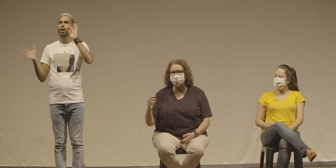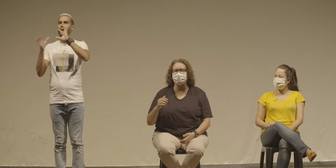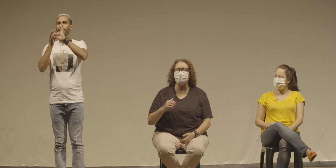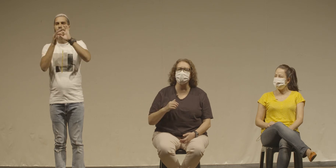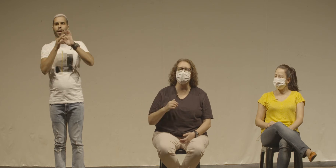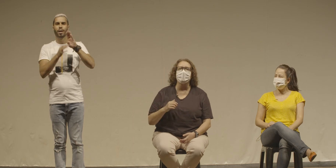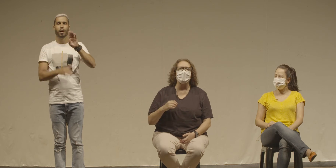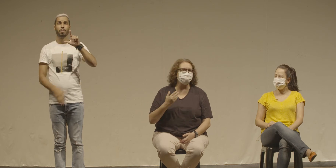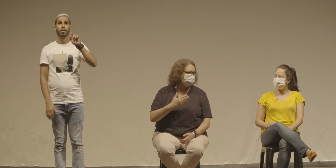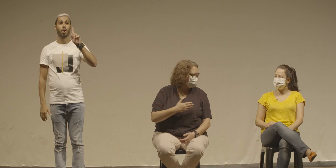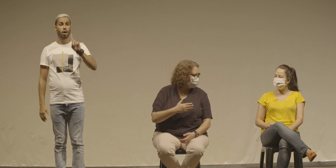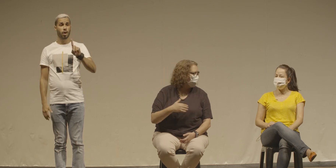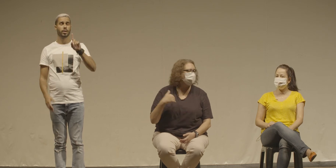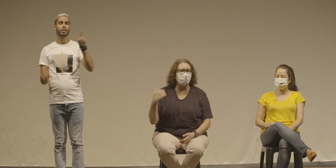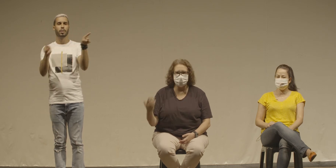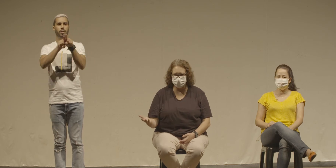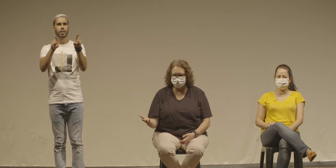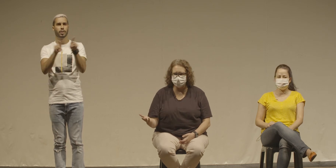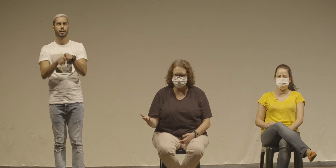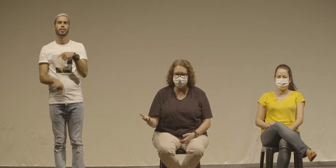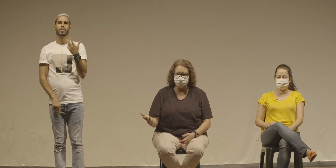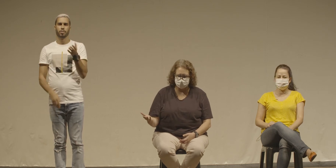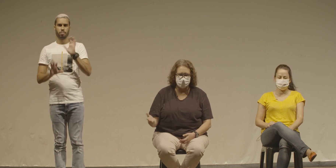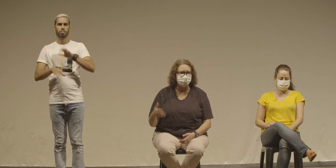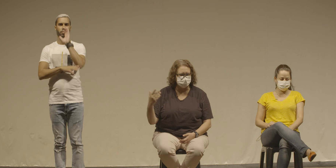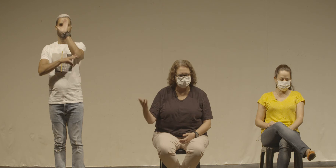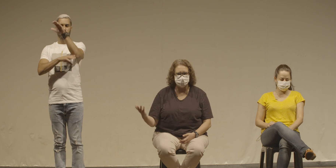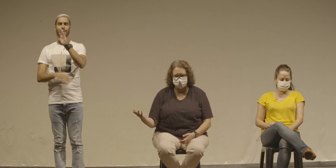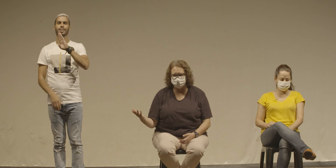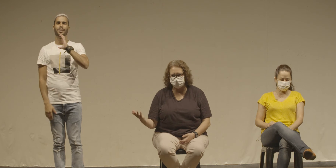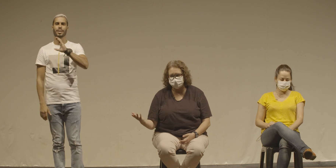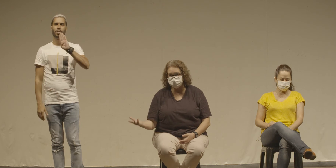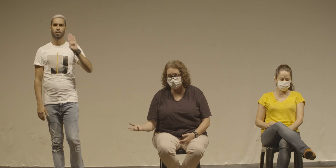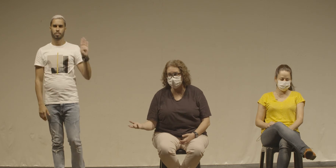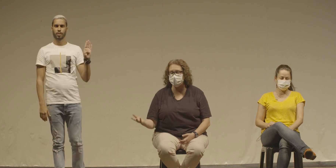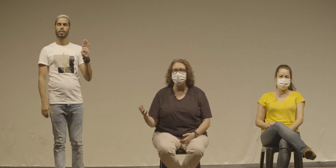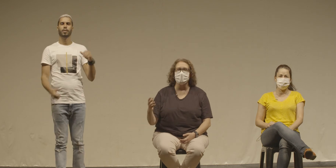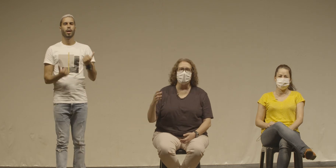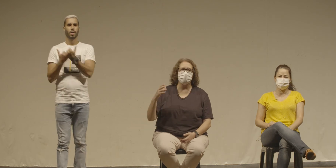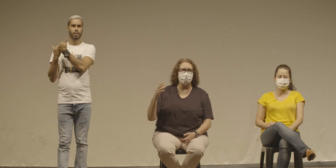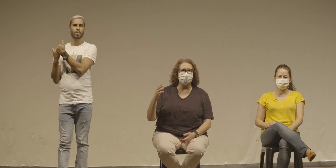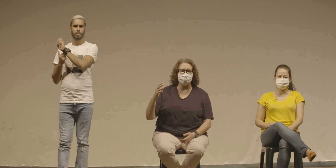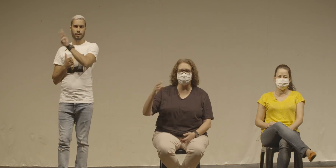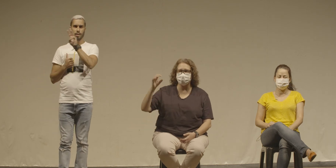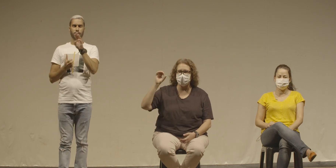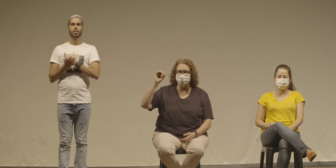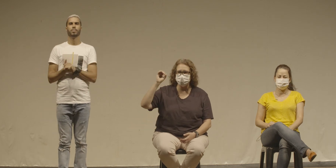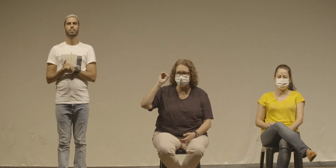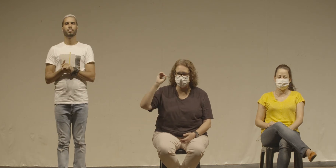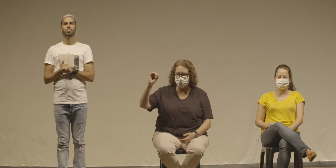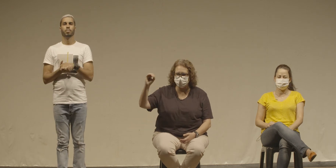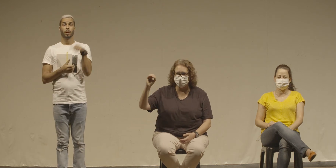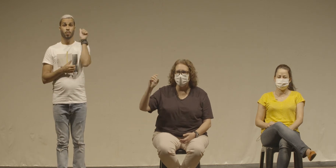blogs de basquete. A CBB apoia essa causa, o site Mulheres à Cesta. Mulheres à Cesta tem